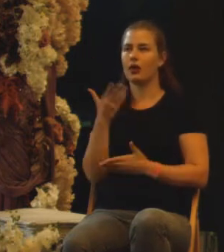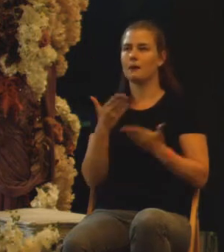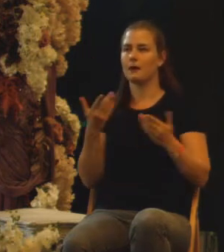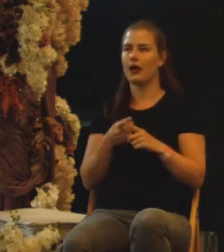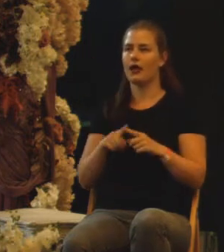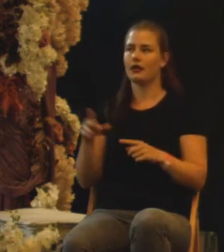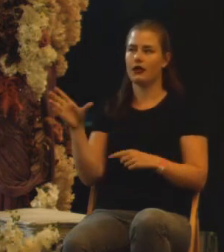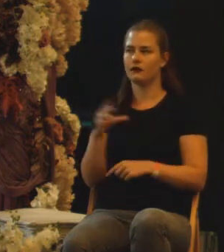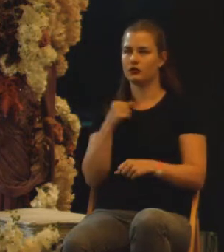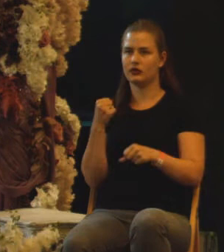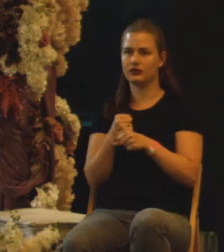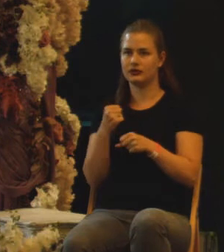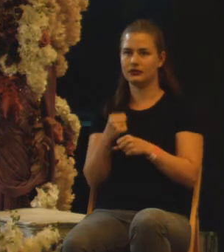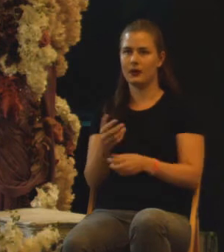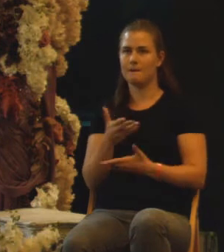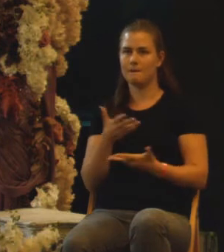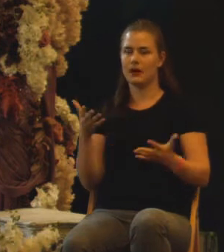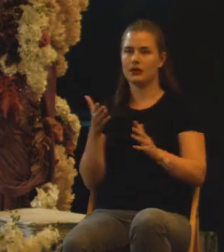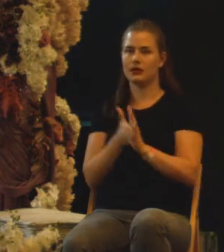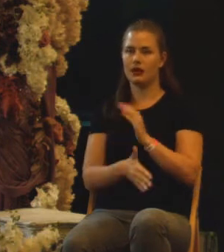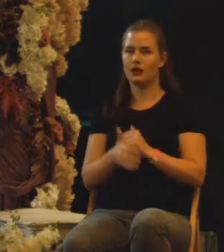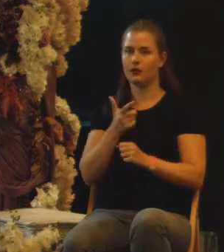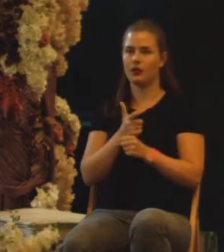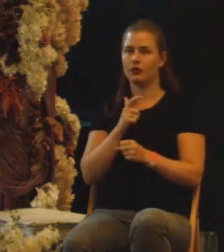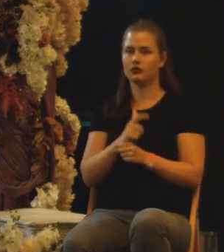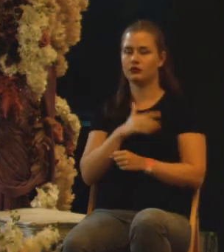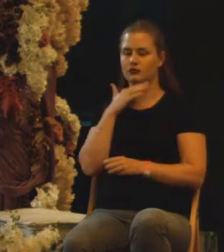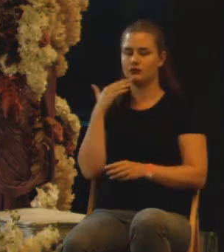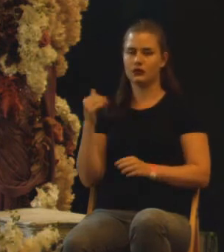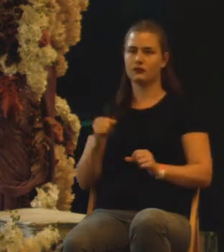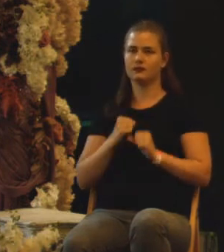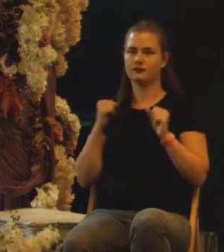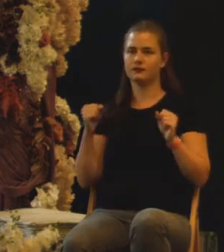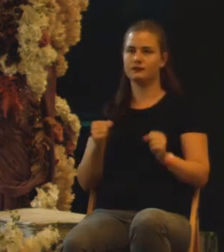все делаем, мы тратим нереальный ресурс